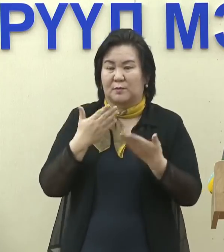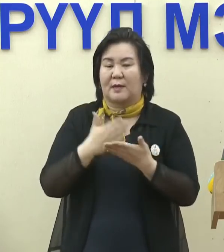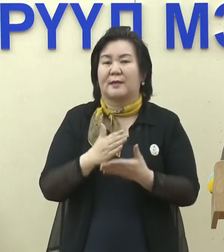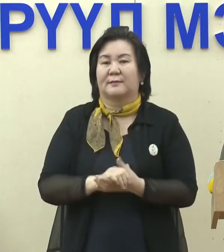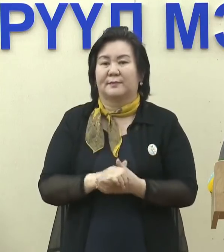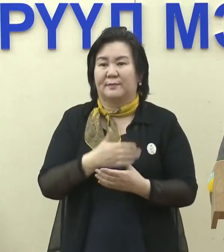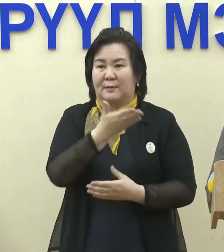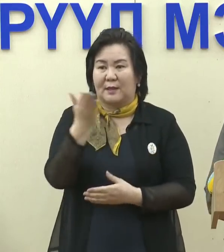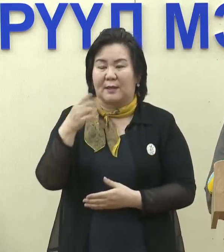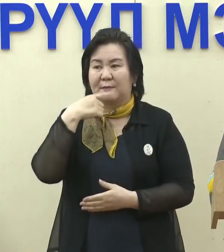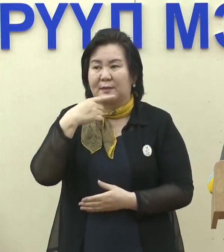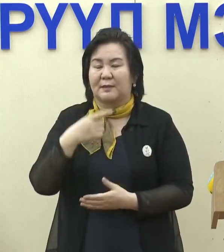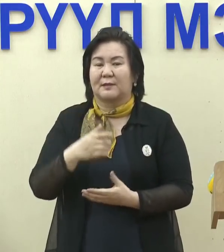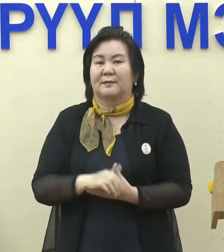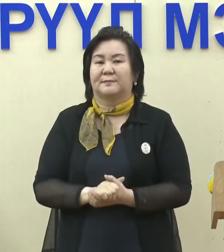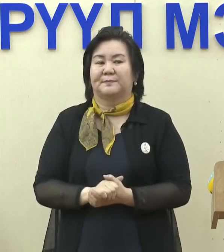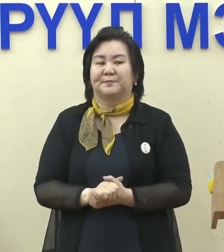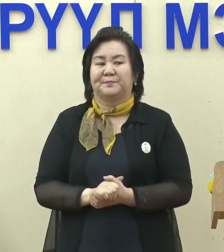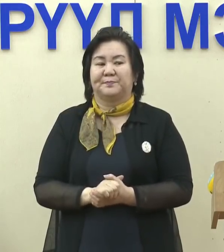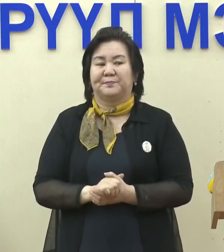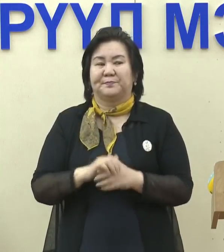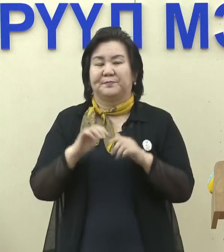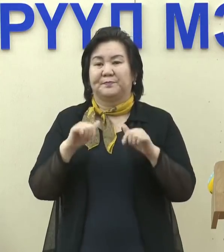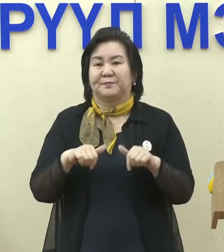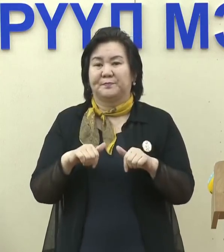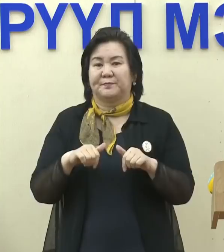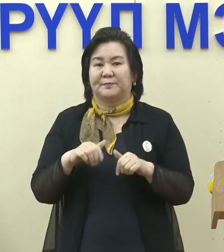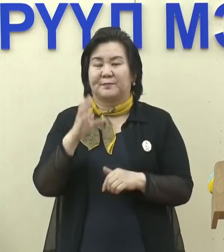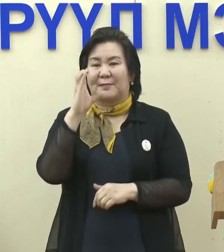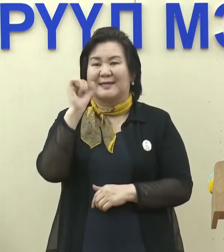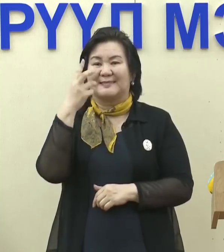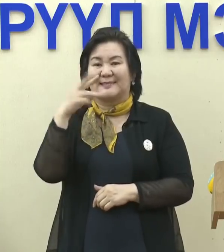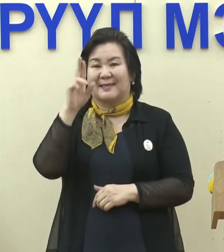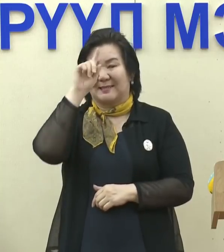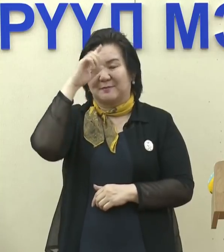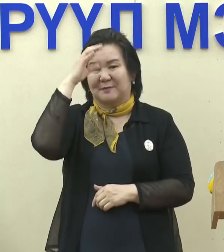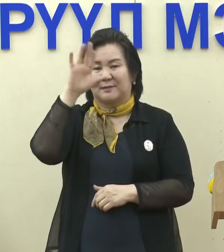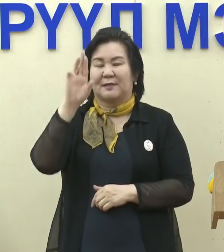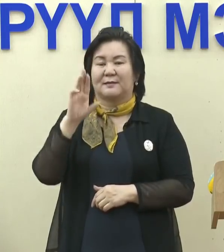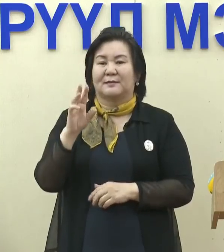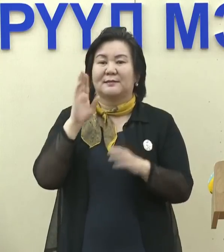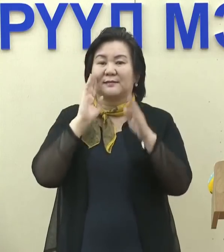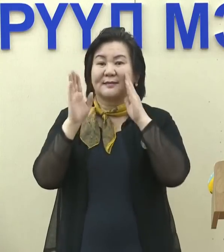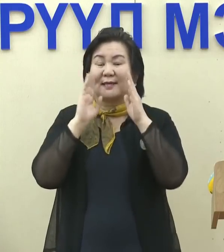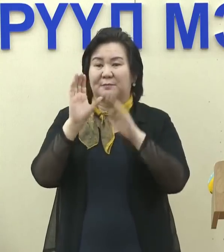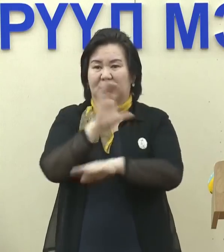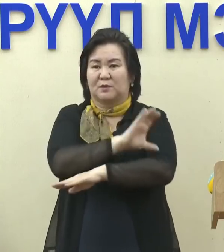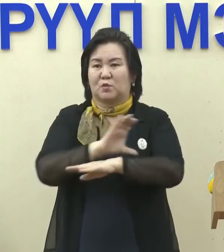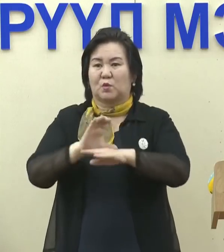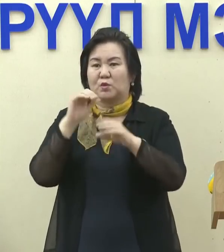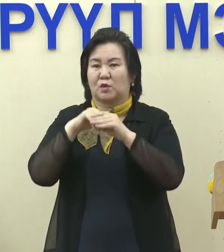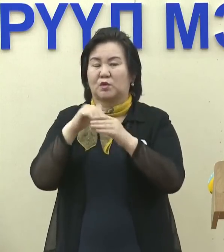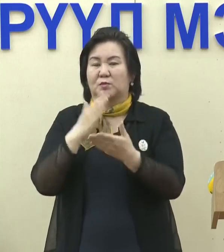байгааг бол та бүхэнд бас уламжлая. За ингээд бол манай сайд бол энэ цахим сургалтанд бас оролцсон байгаа.